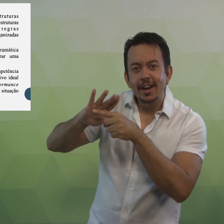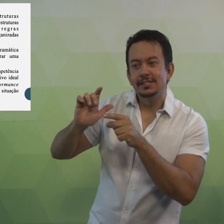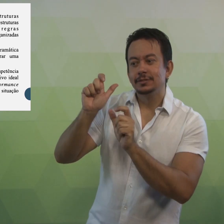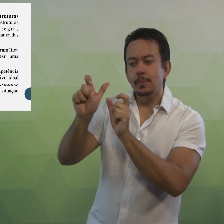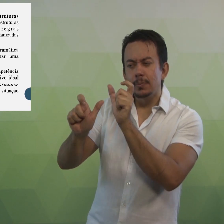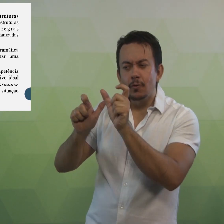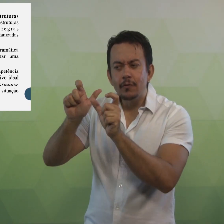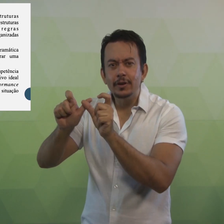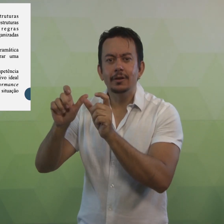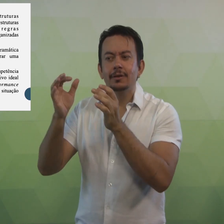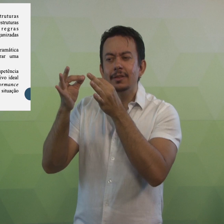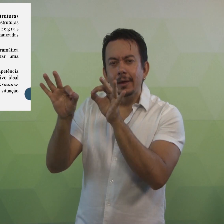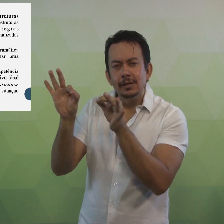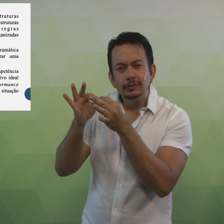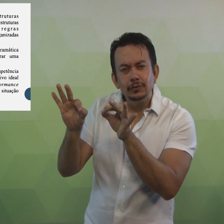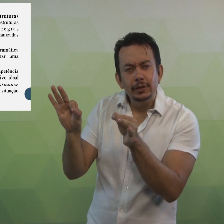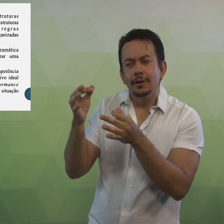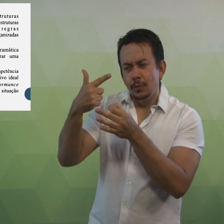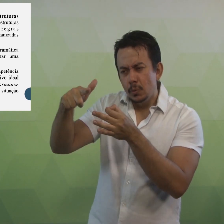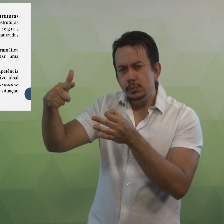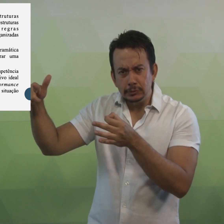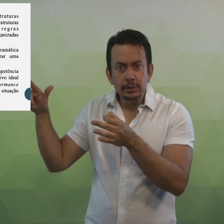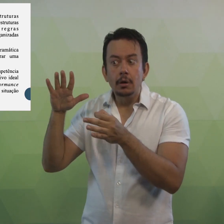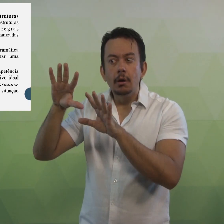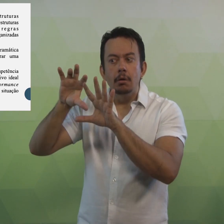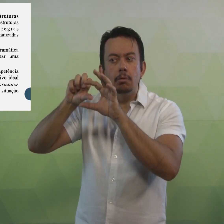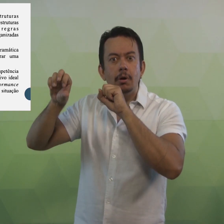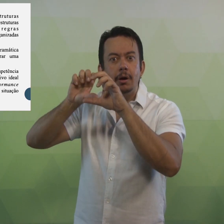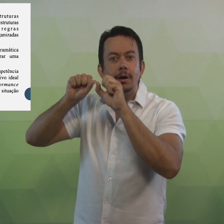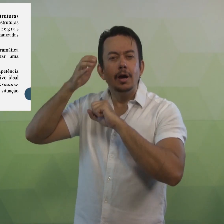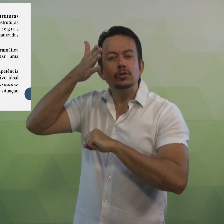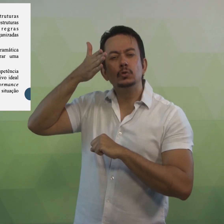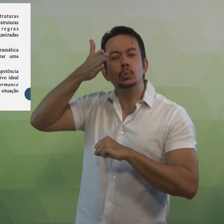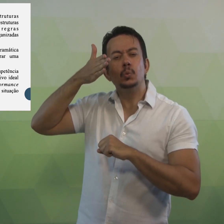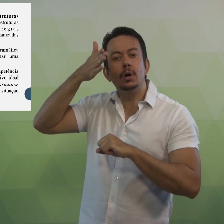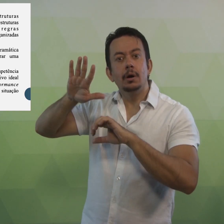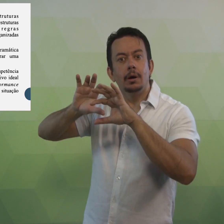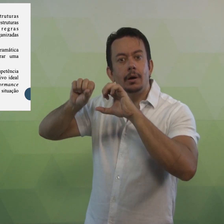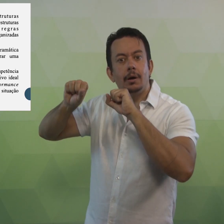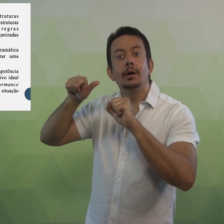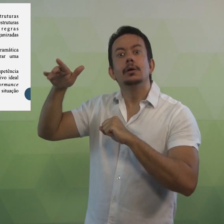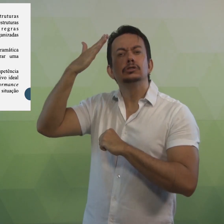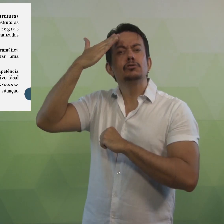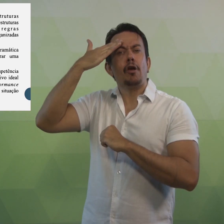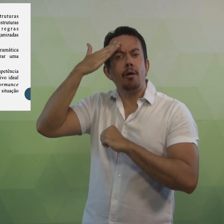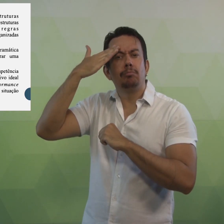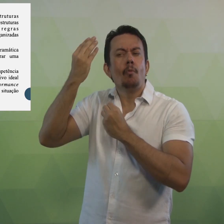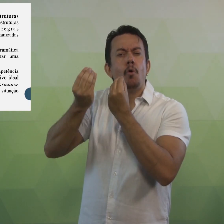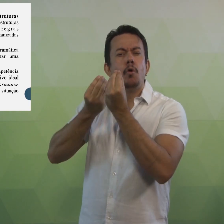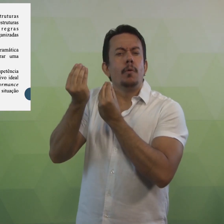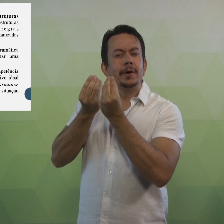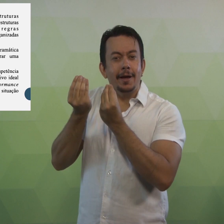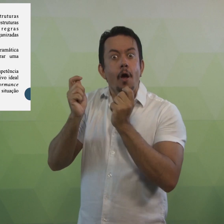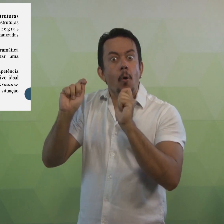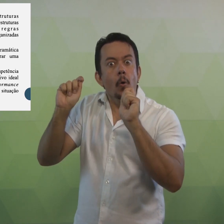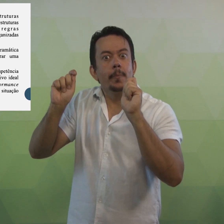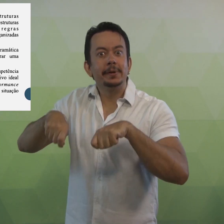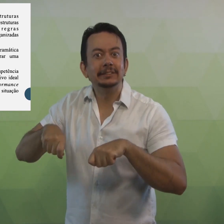para que essa comunicação ela seja concreta. Como que essa pessoa ela é capaz de